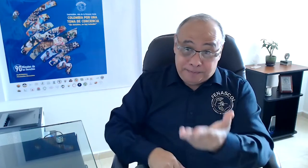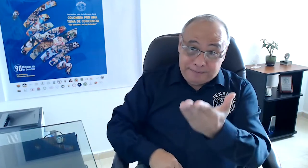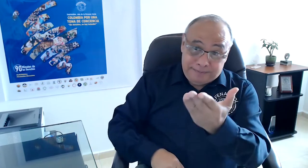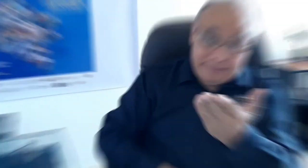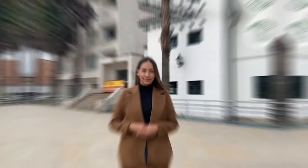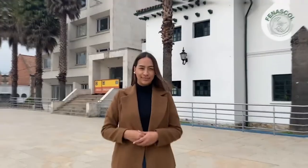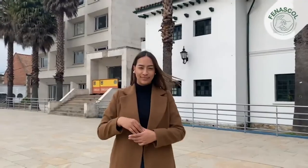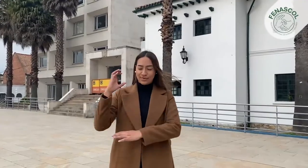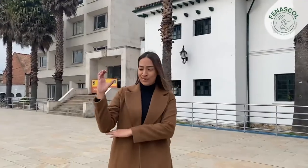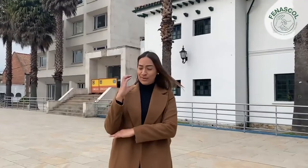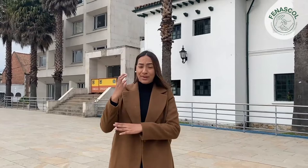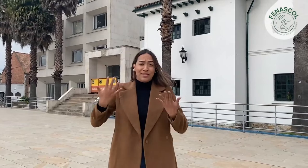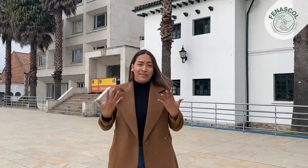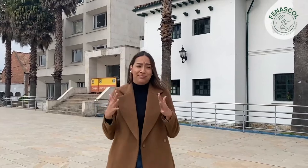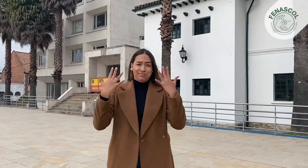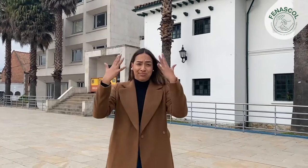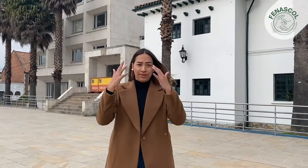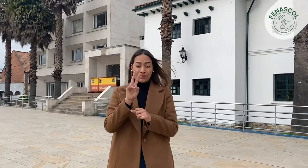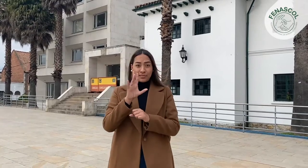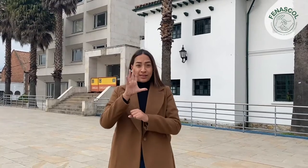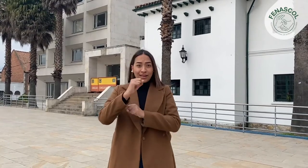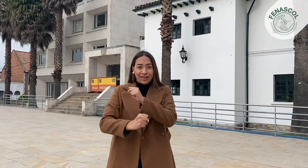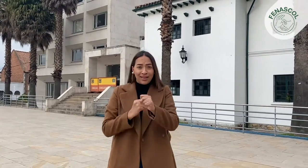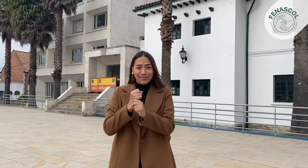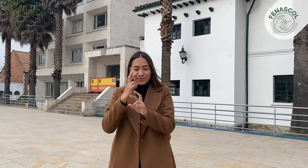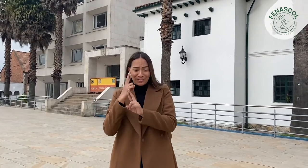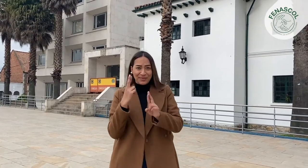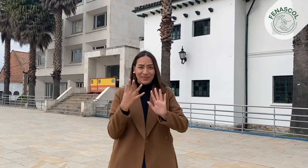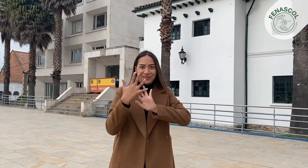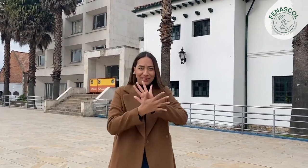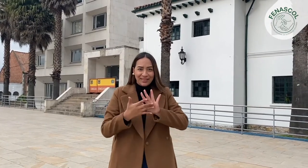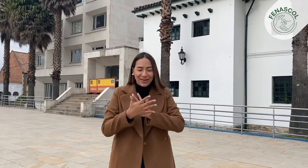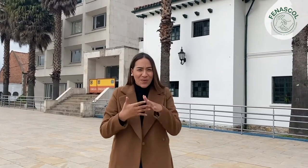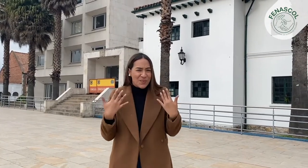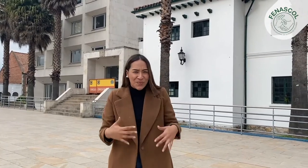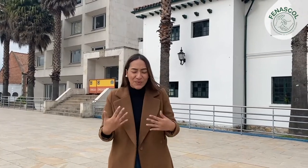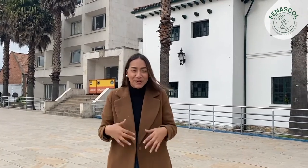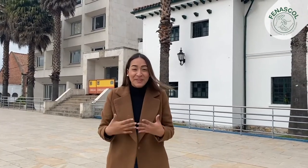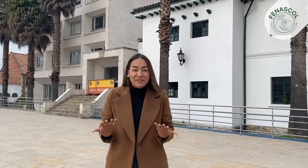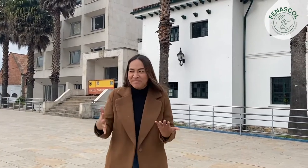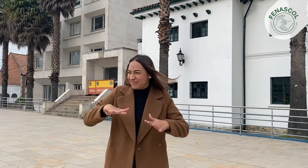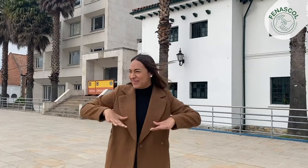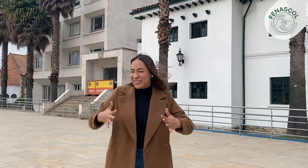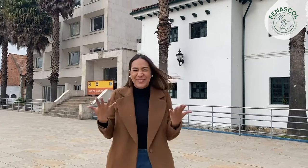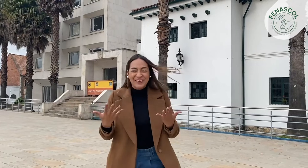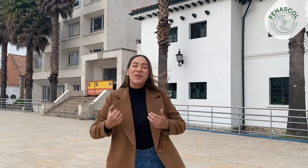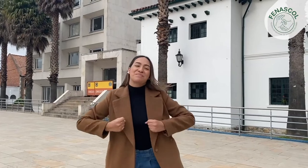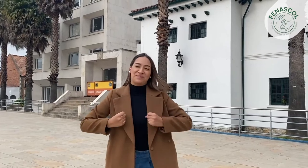Veamos. En Colombia celebramos los 25 años de reconocimiento a la lengua de señas. En este momento me